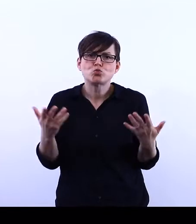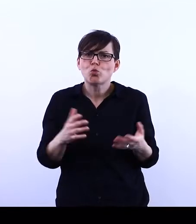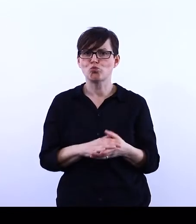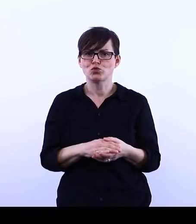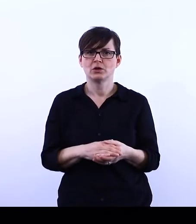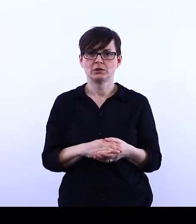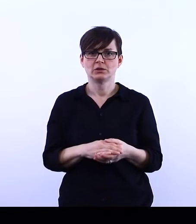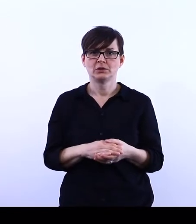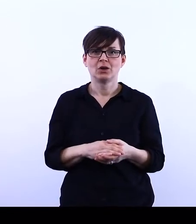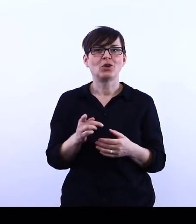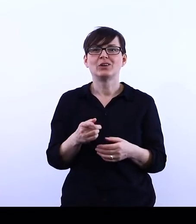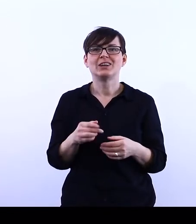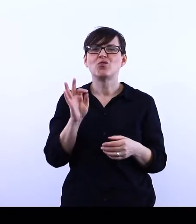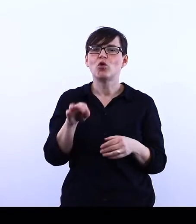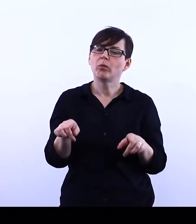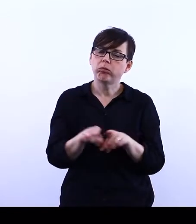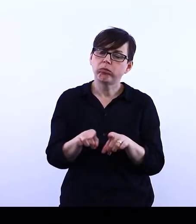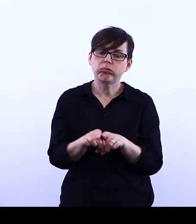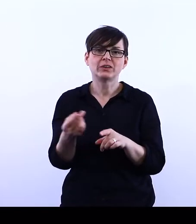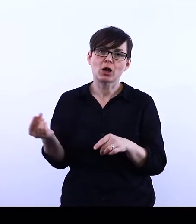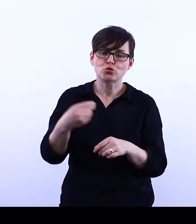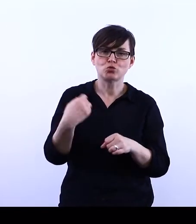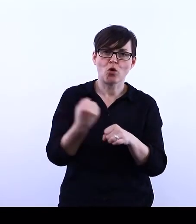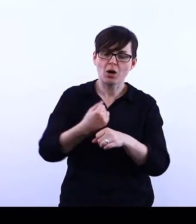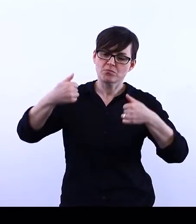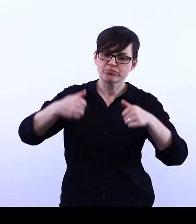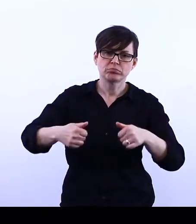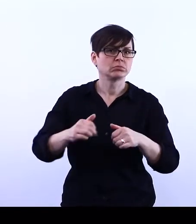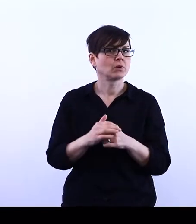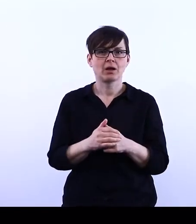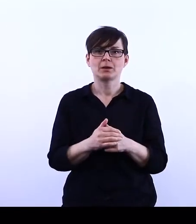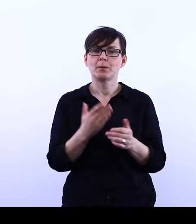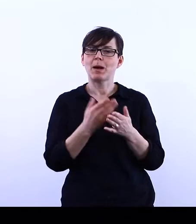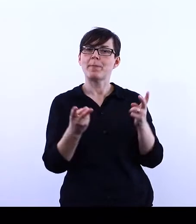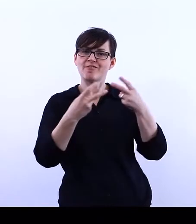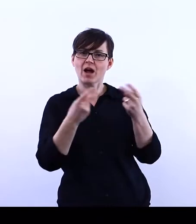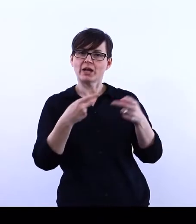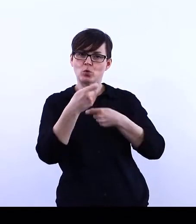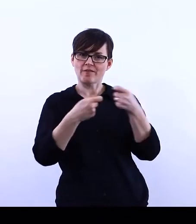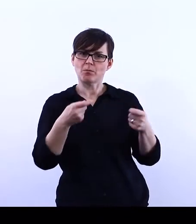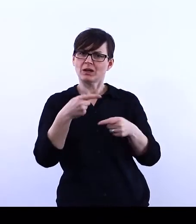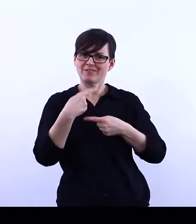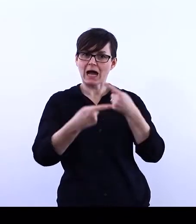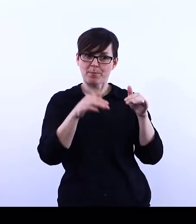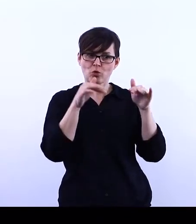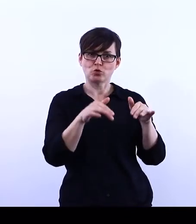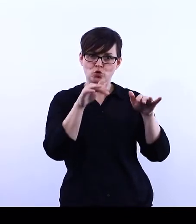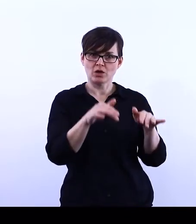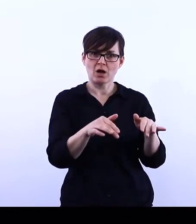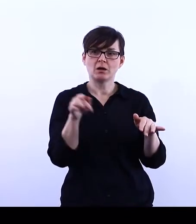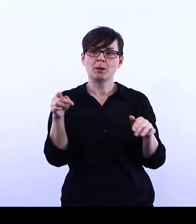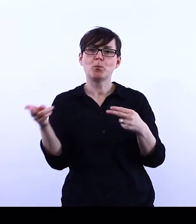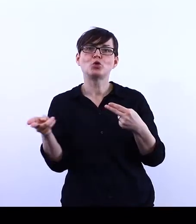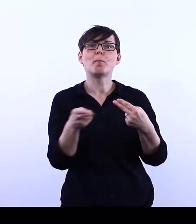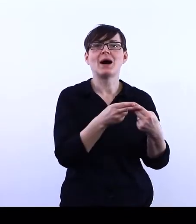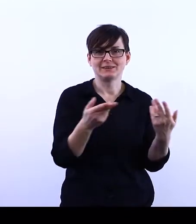zusätzliche Arbeit macht, sondern dass sie in bestehende Abläufe und Strukturen des Vereins gut hineinpasst. Das heißt, dass man sich zum Beispiel überlegt, wie